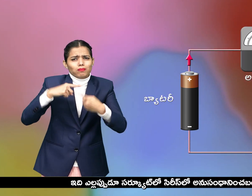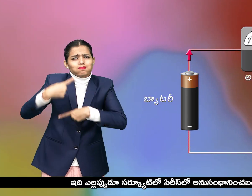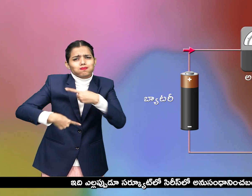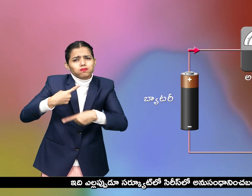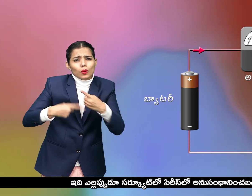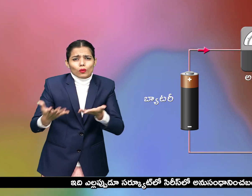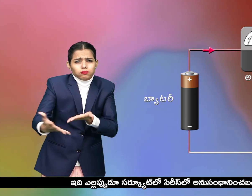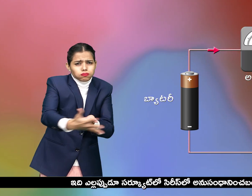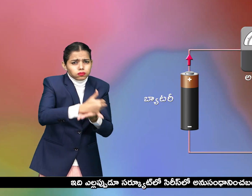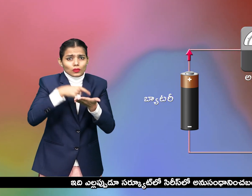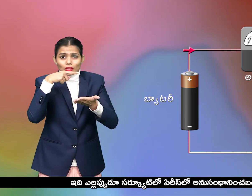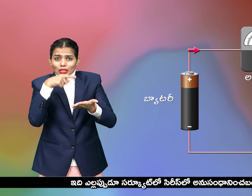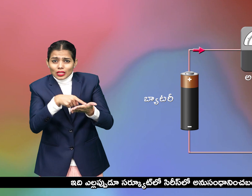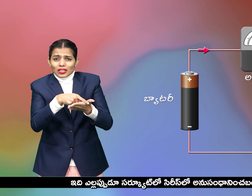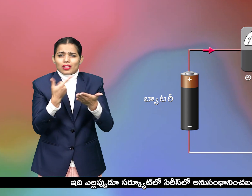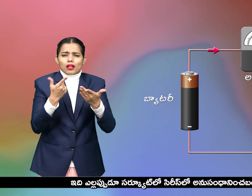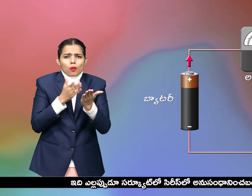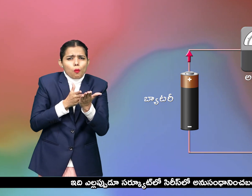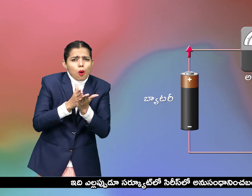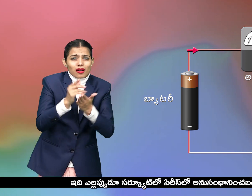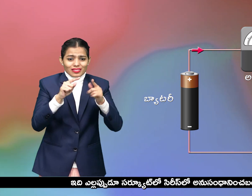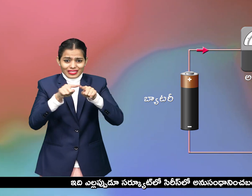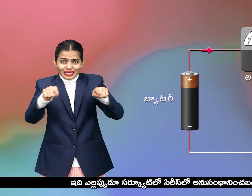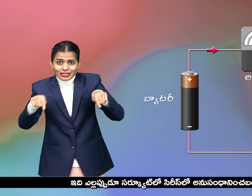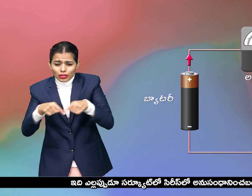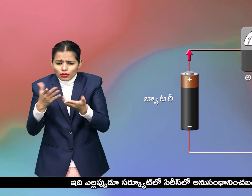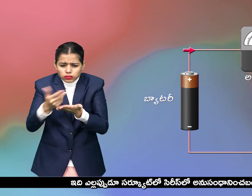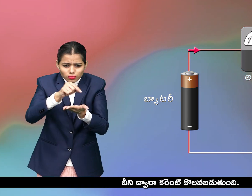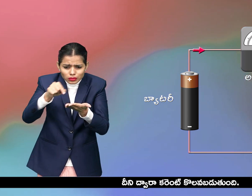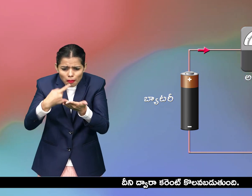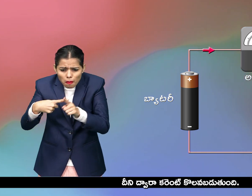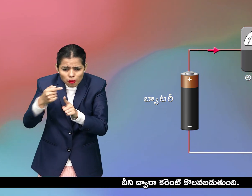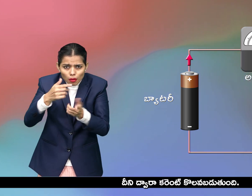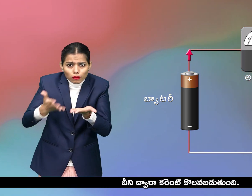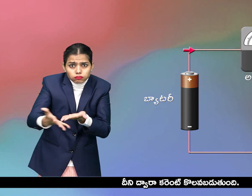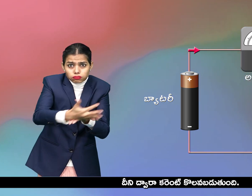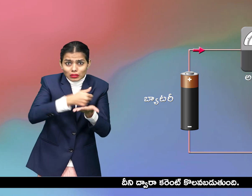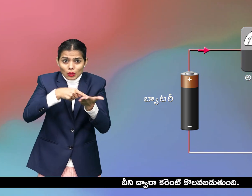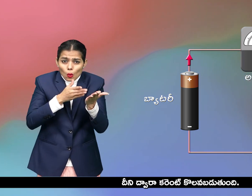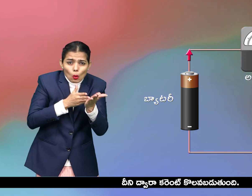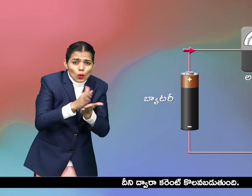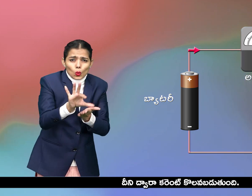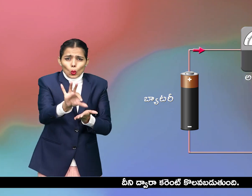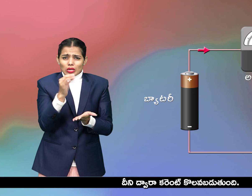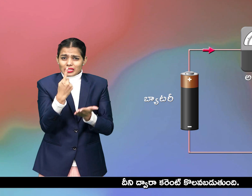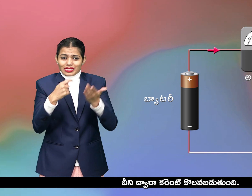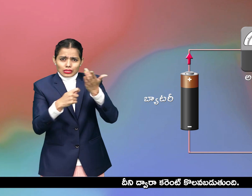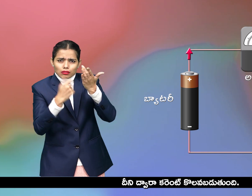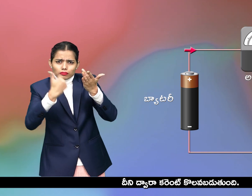ఇది ఎల్లప్పుడూ సర్క్యూట్లో సిరీస్లో అనుసంధానించబడి ఉంటుంది. దీని ద్వారా కరెంట్ కొలవబడుతుంది.